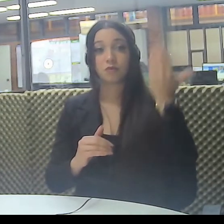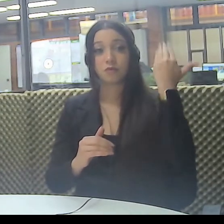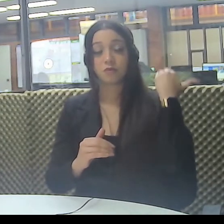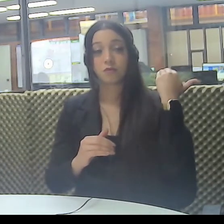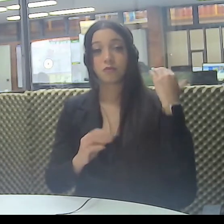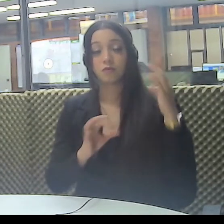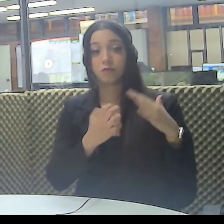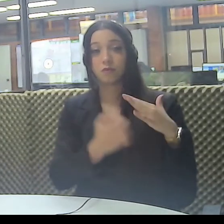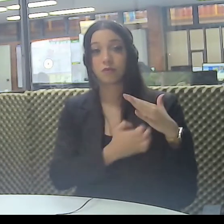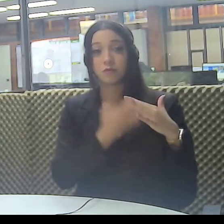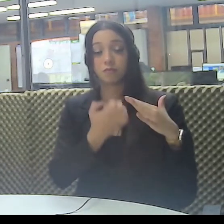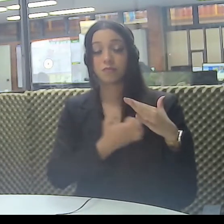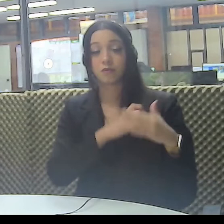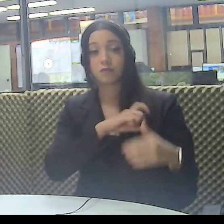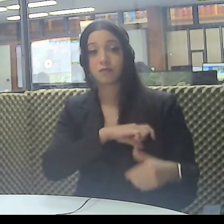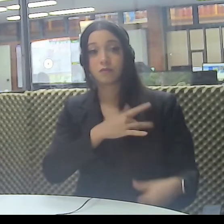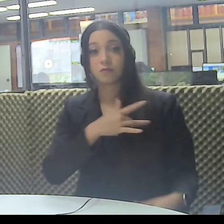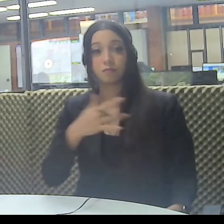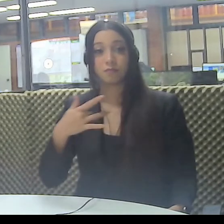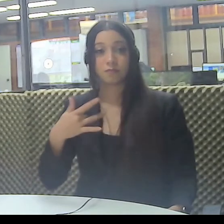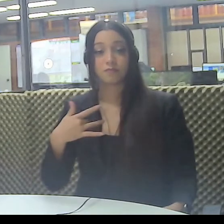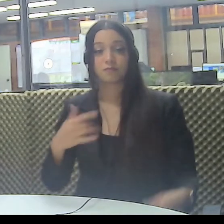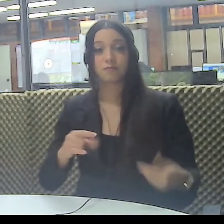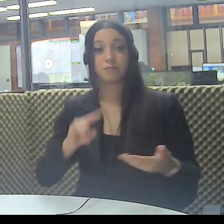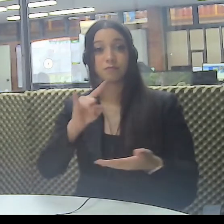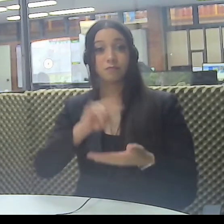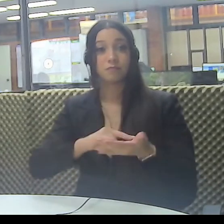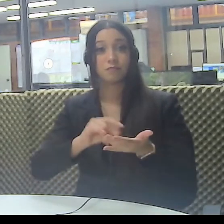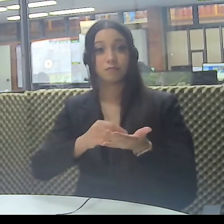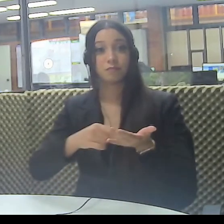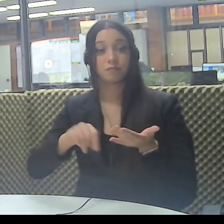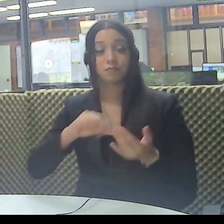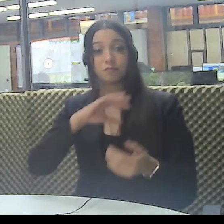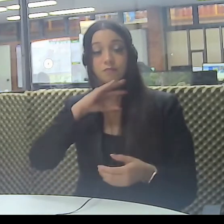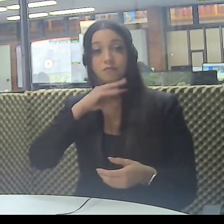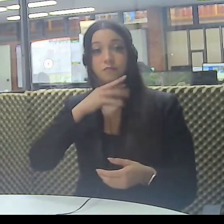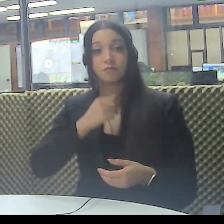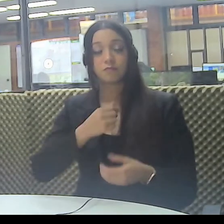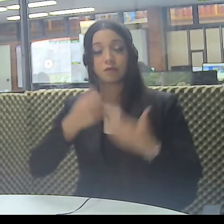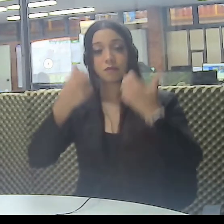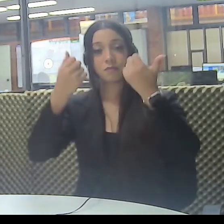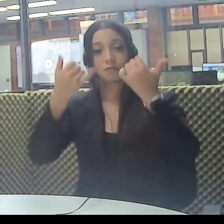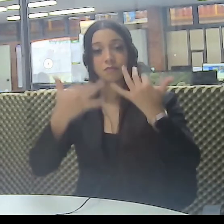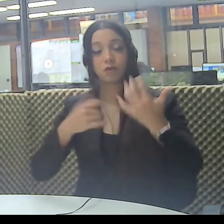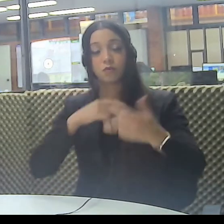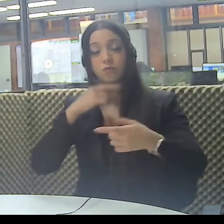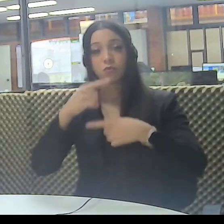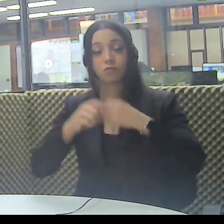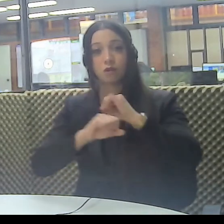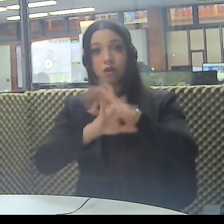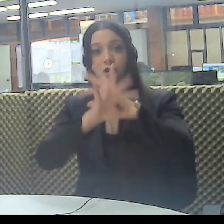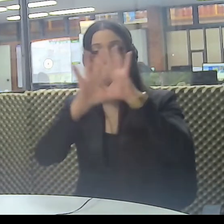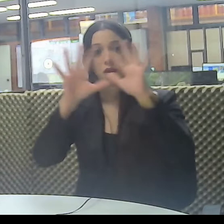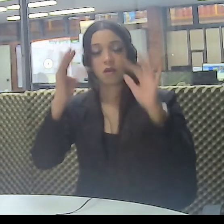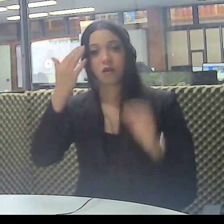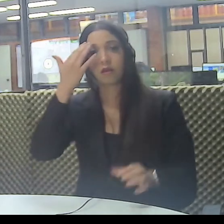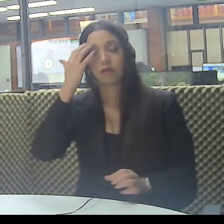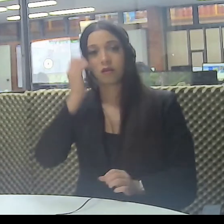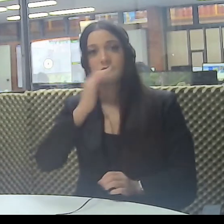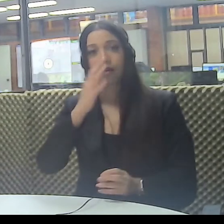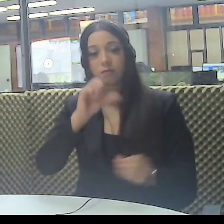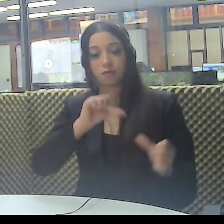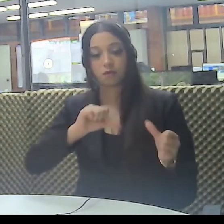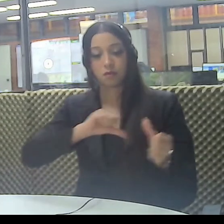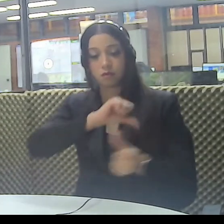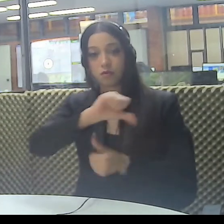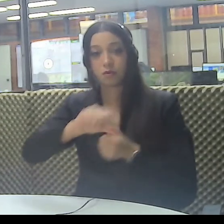antiga operadora. Durante a assinatura do contrato, o prefeito Odelmo Leão esclareceu algumas dúvidas, principalmente sobre a transição